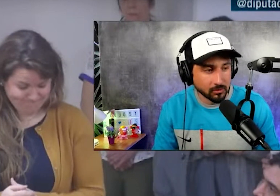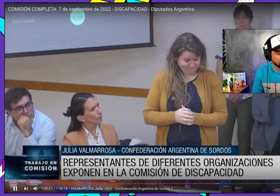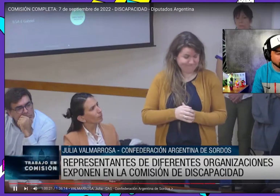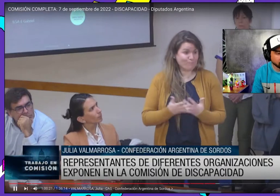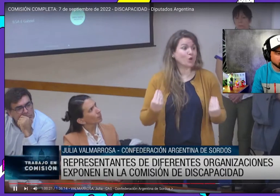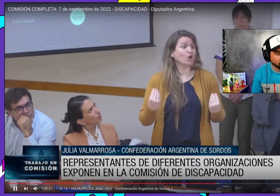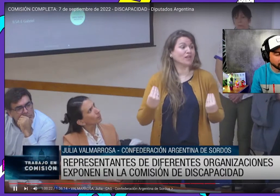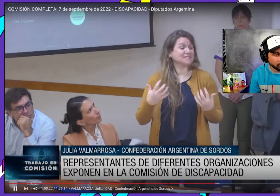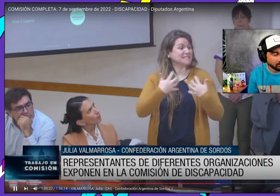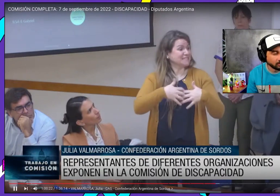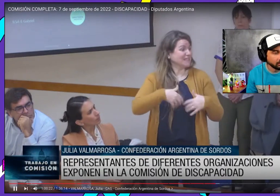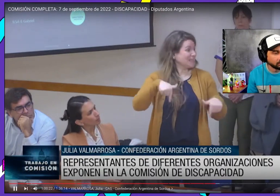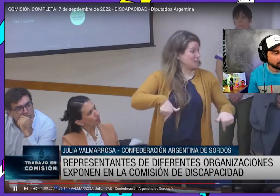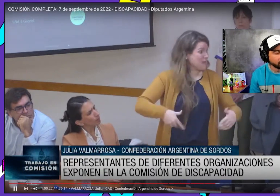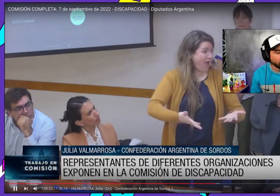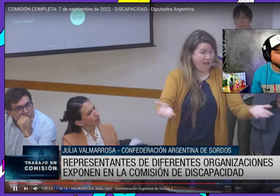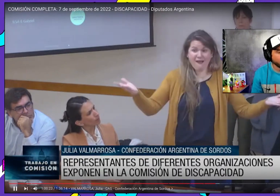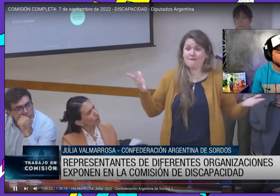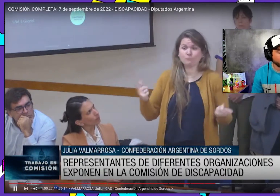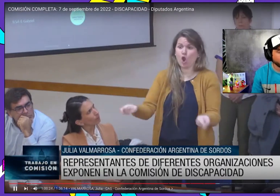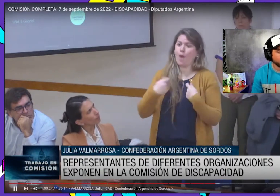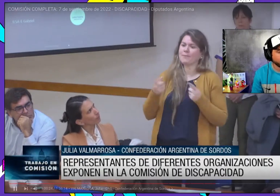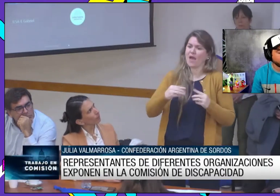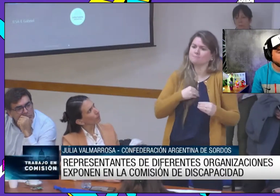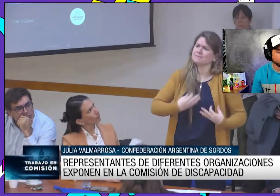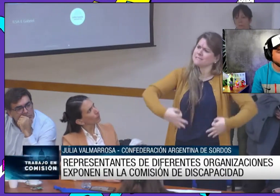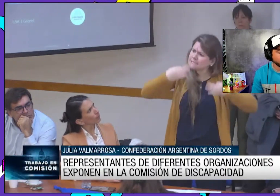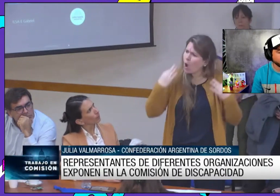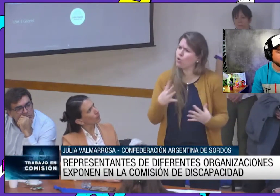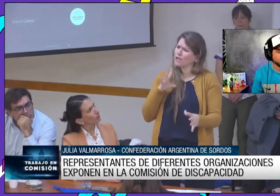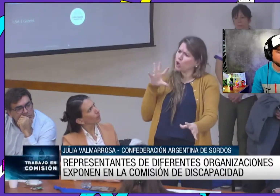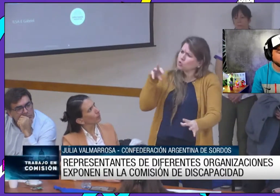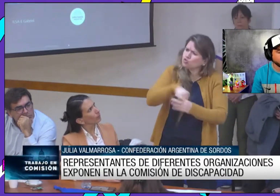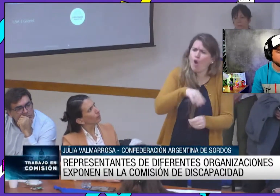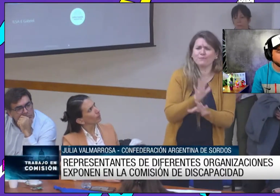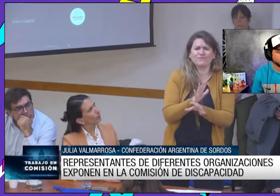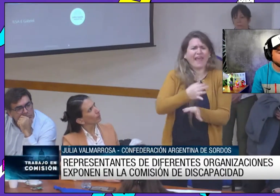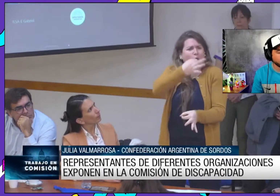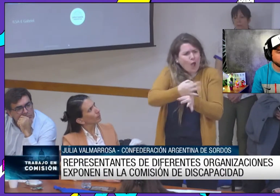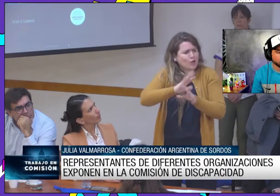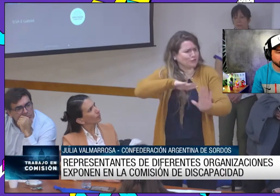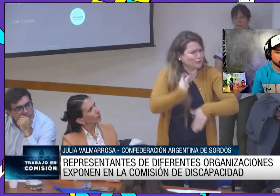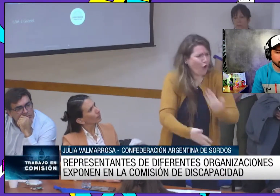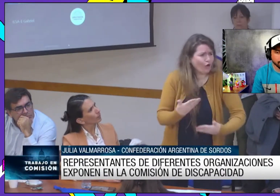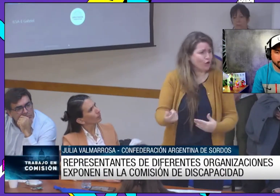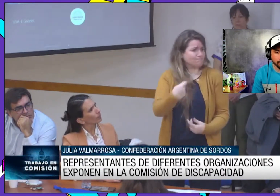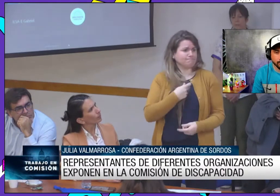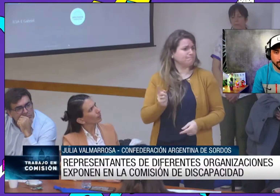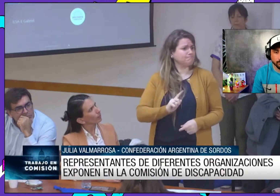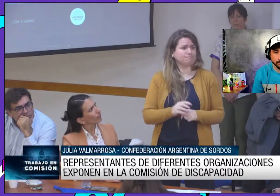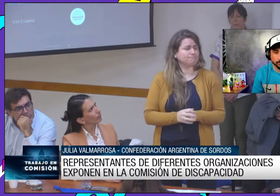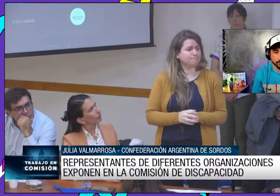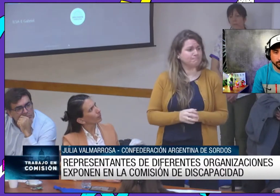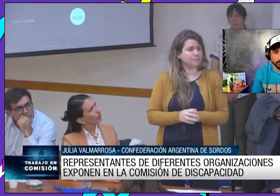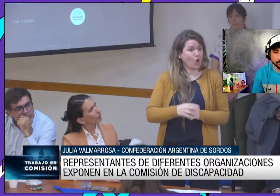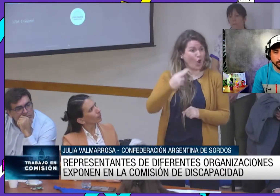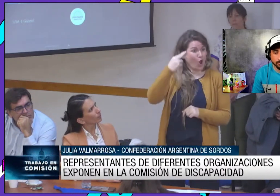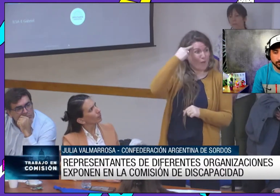niño sin esa primera lengua? El sistema no nos da una educación plena